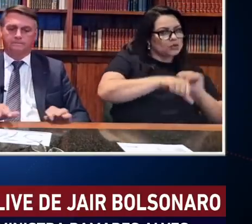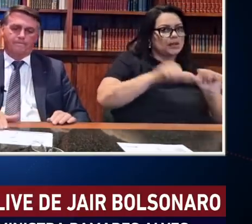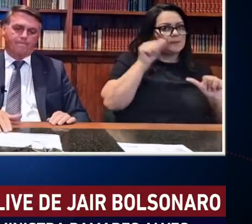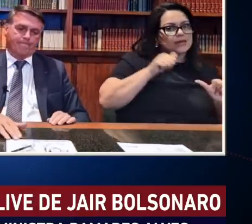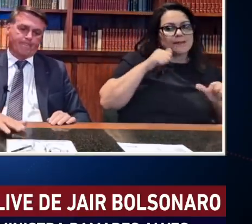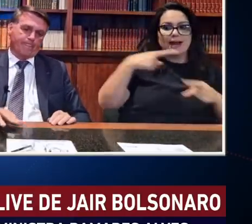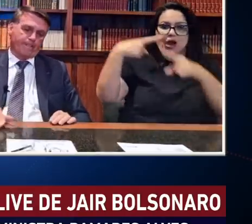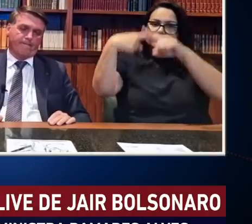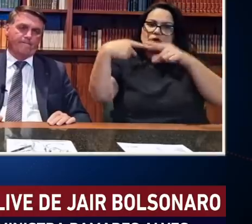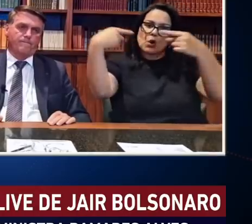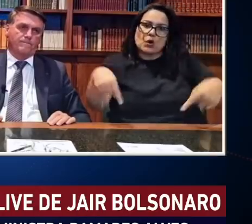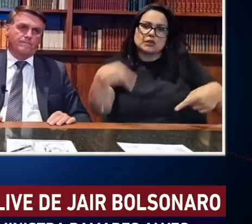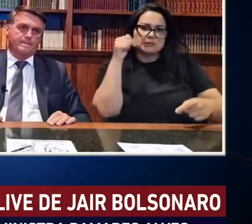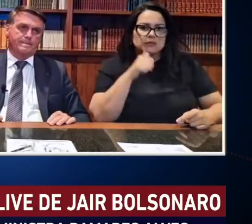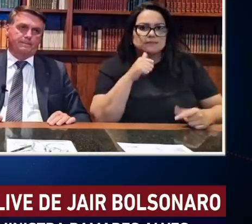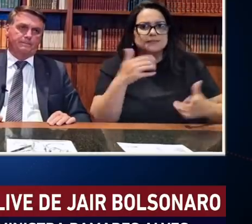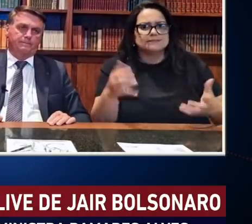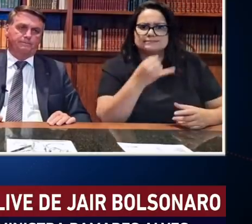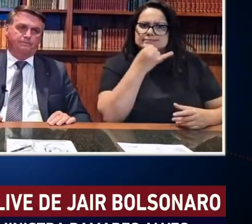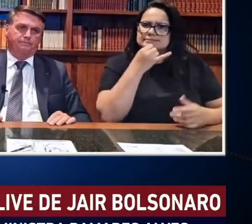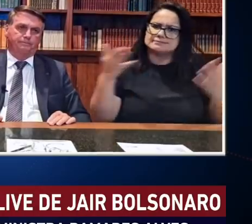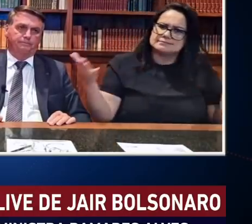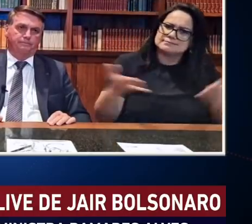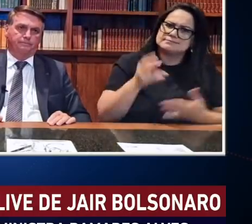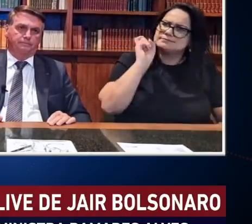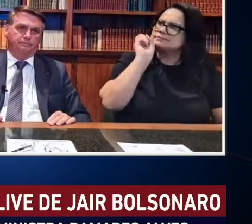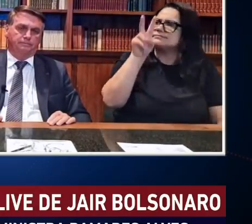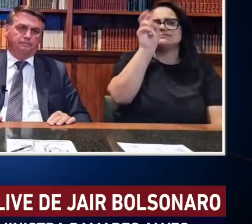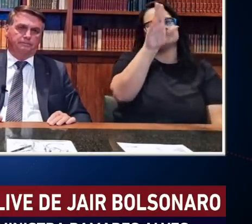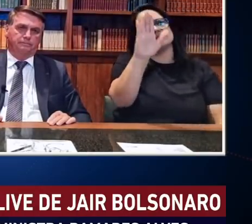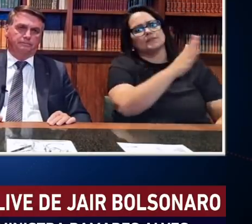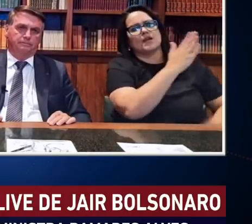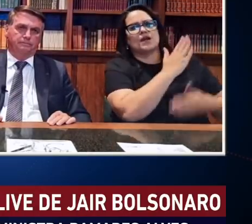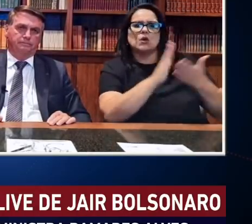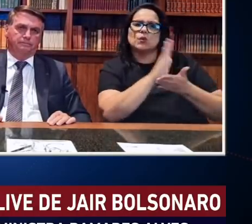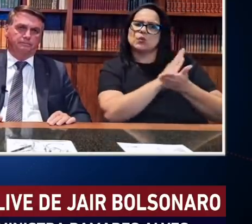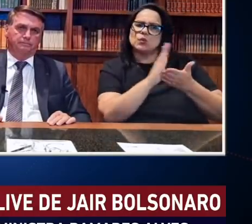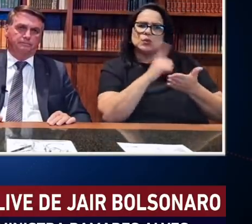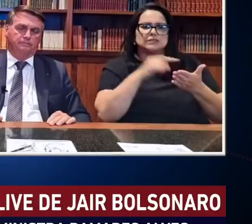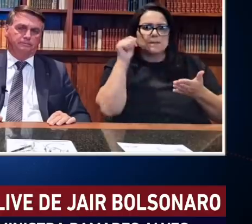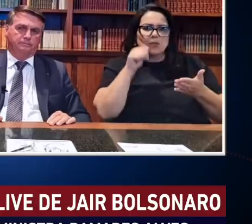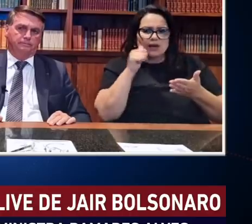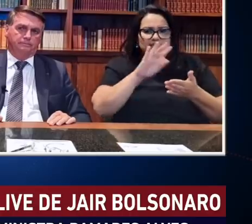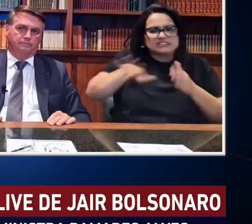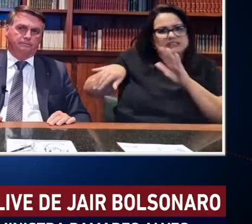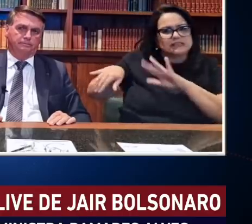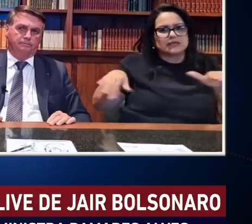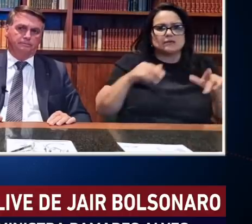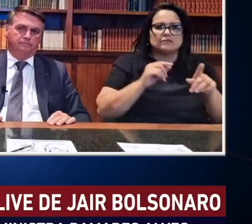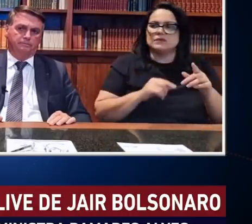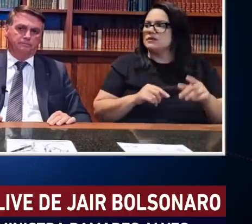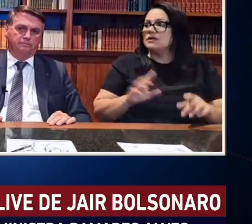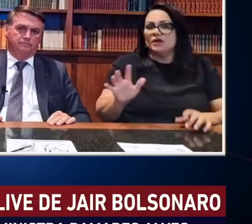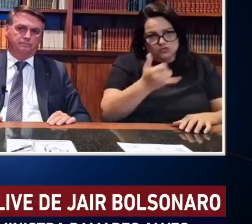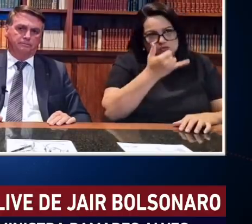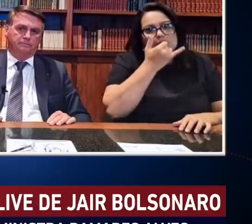e, infelizmente, hoje a realidade tirando alguns espaços que são das mulheres. Obrigada, boa noite. Com todo respeito